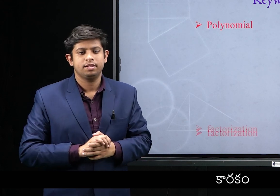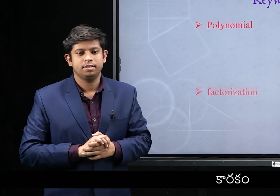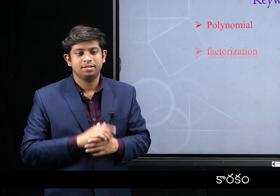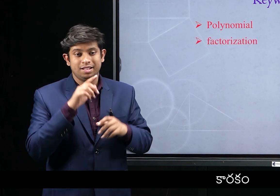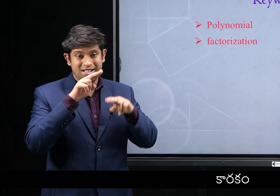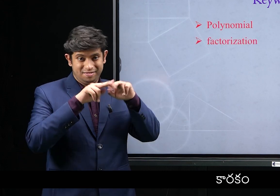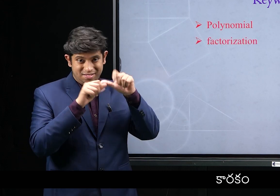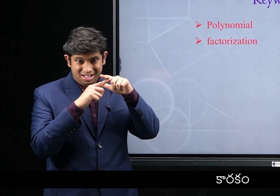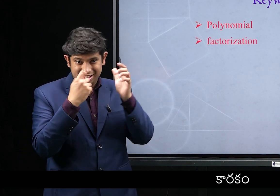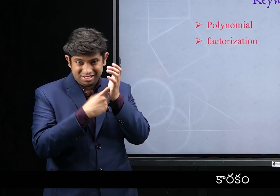కారకం,